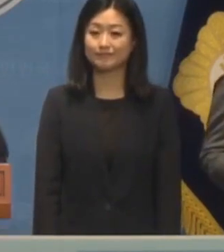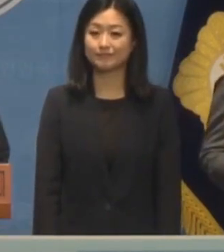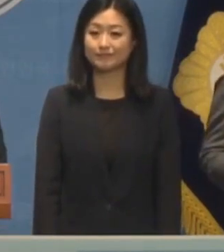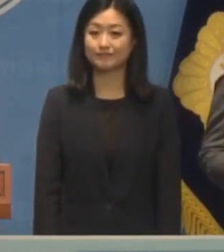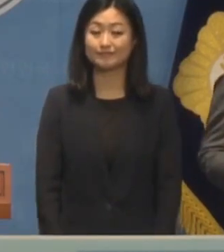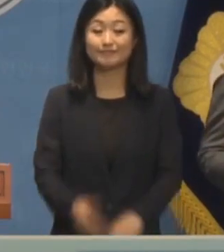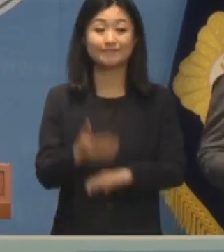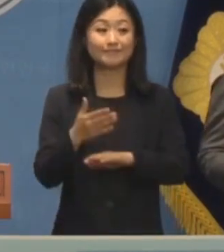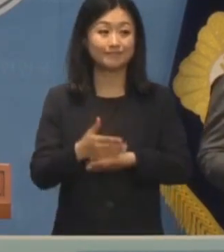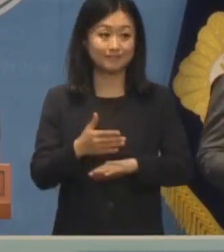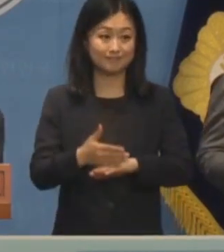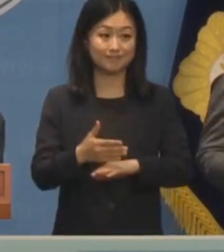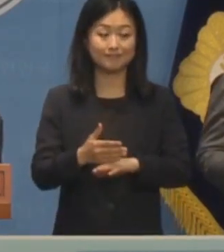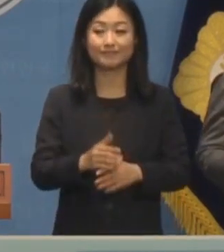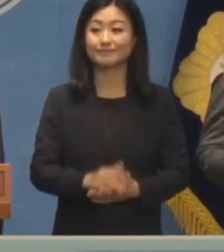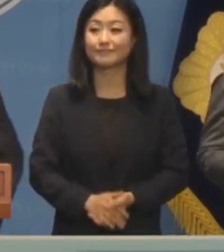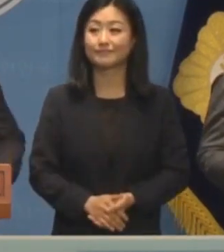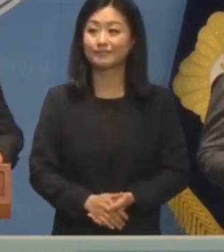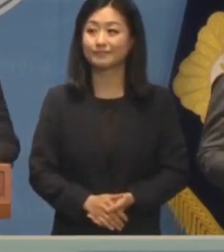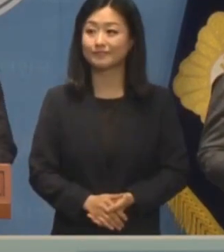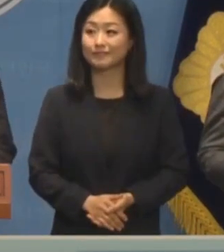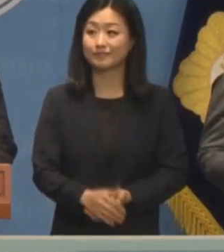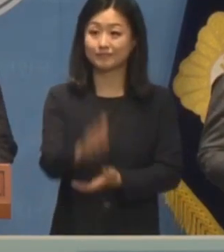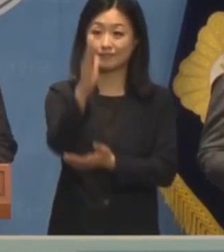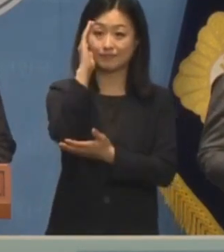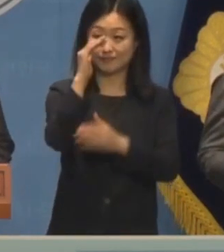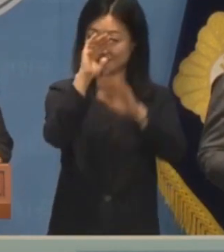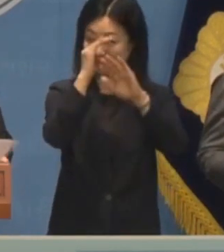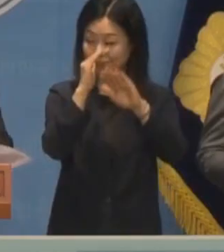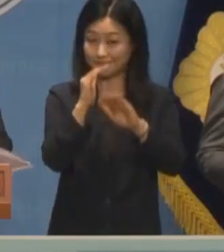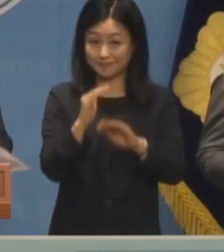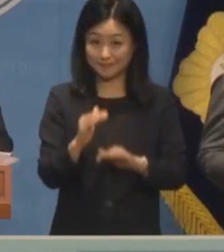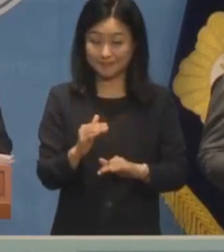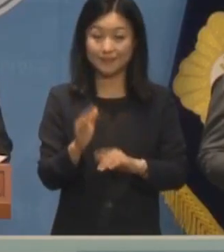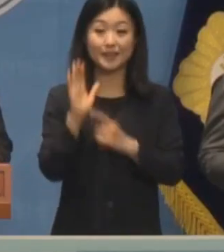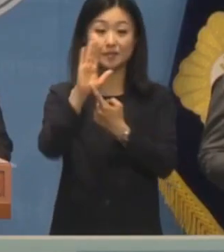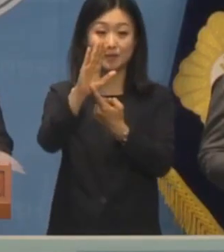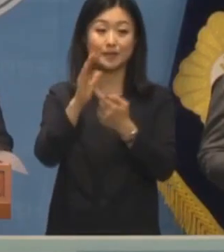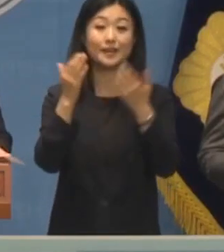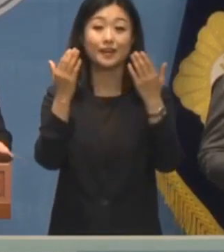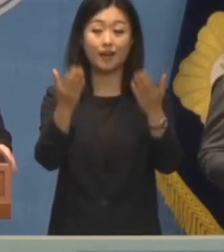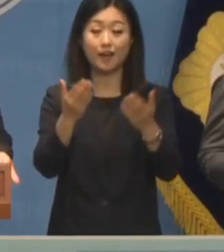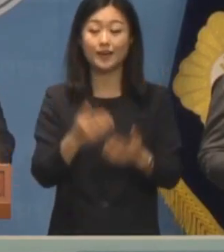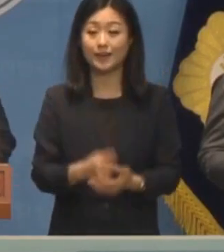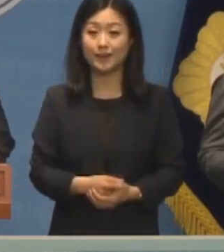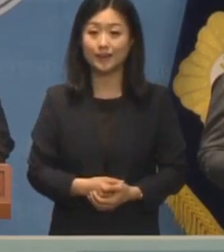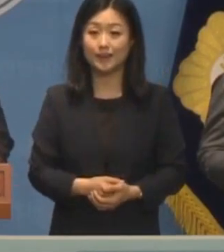네, 고맙습니다. 그 기자회견문에 밝혔듯이요, 저희가